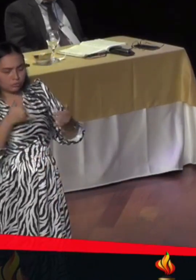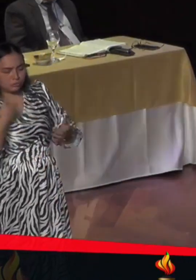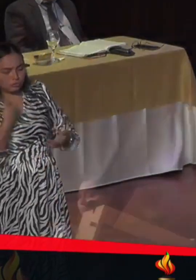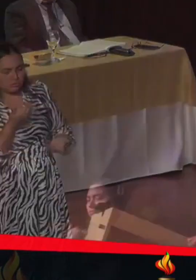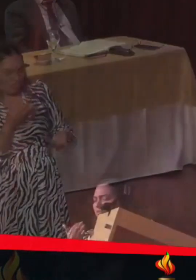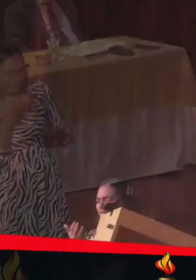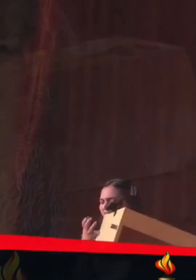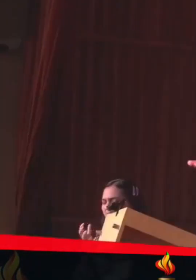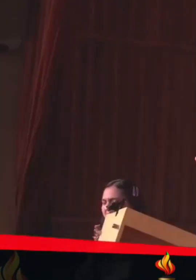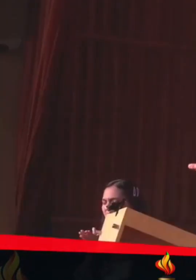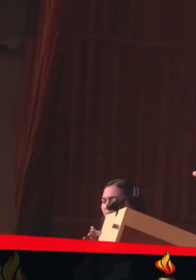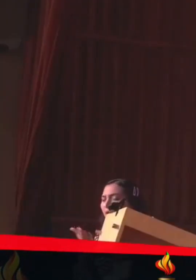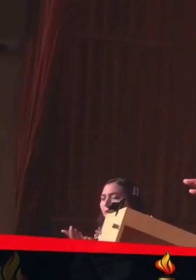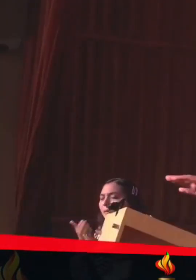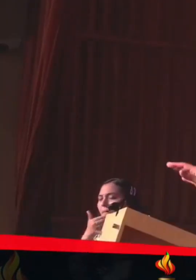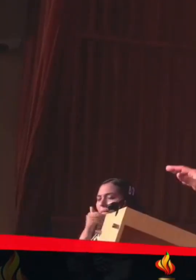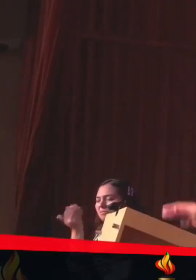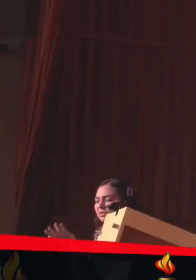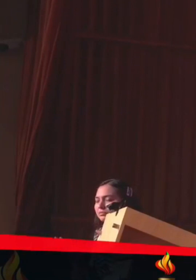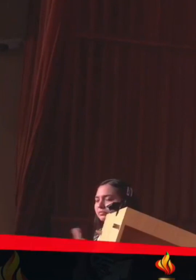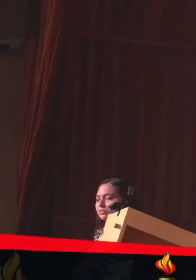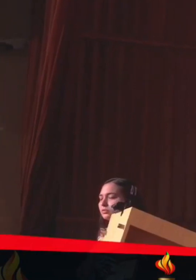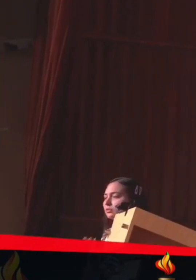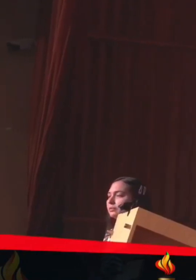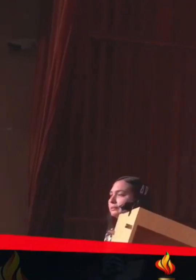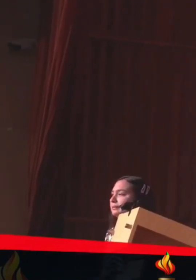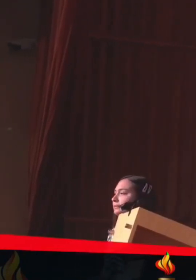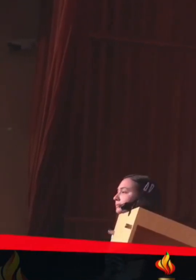Yo no pretendo que me digan amén.